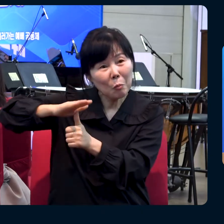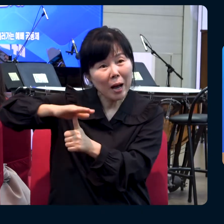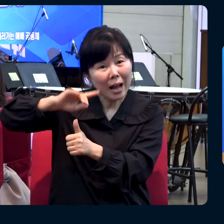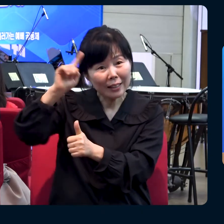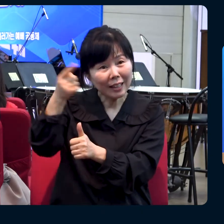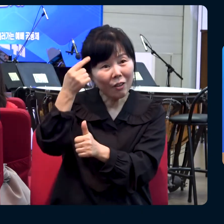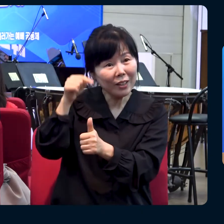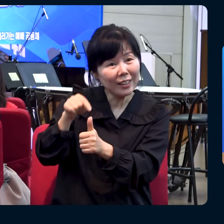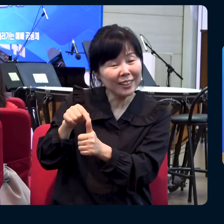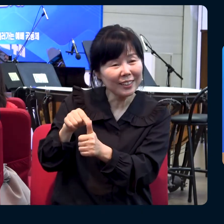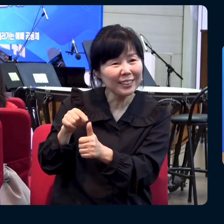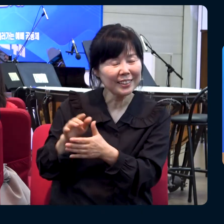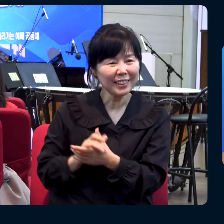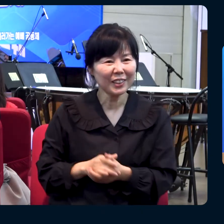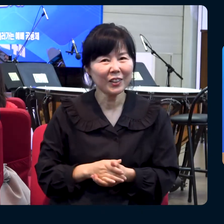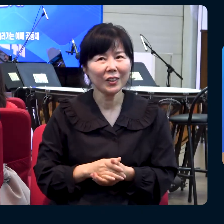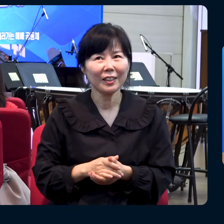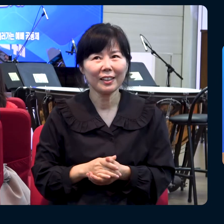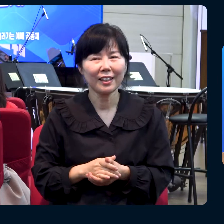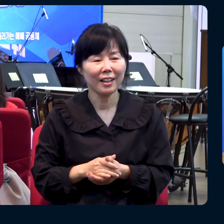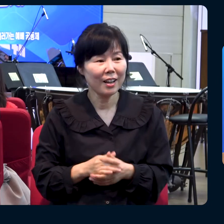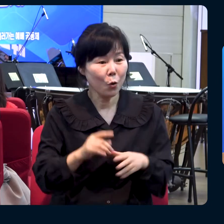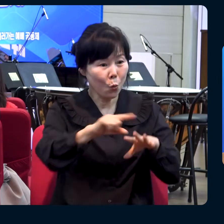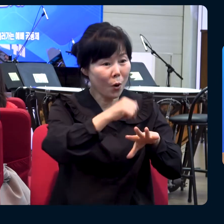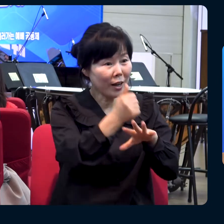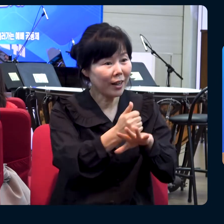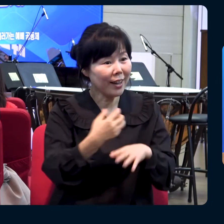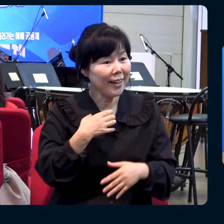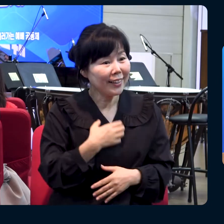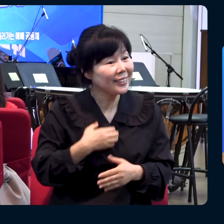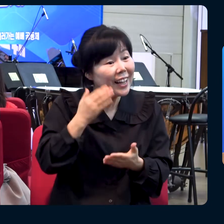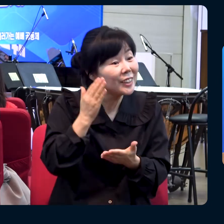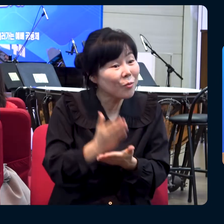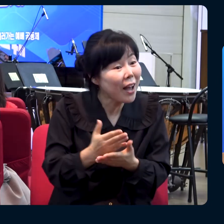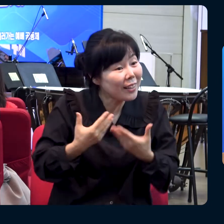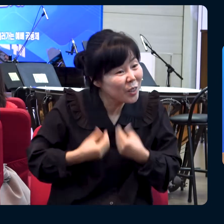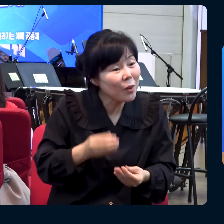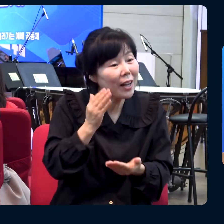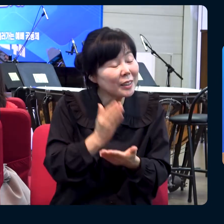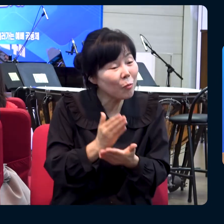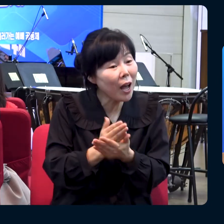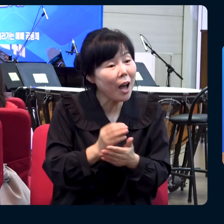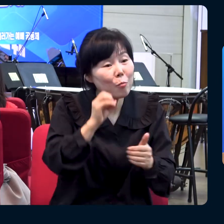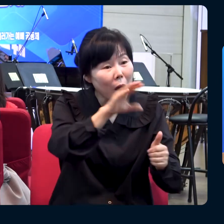소년이 가서 싸운다니까 낙심하지 말라니까 위로가 돼요? 더 염려가 돼요?